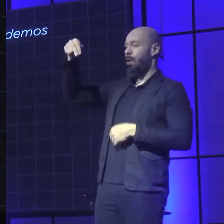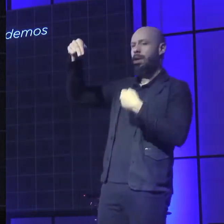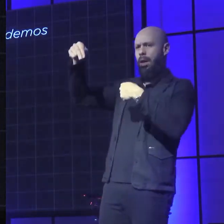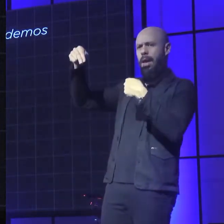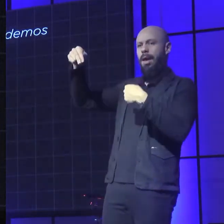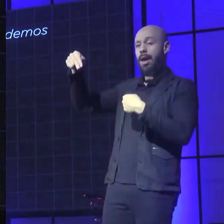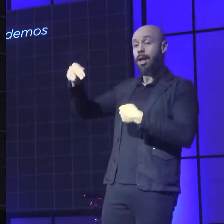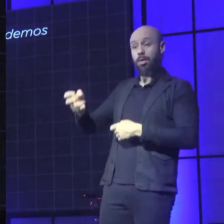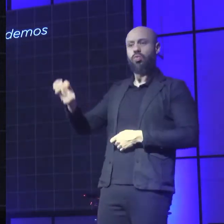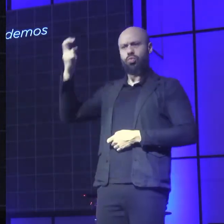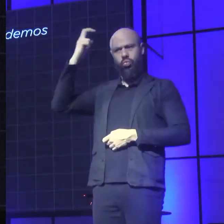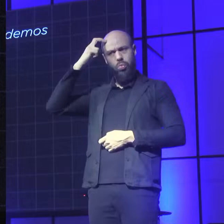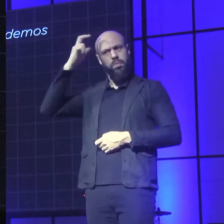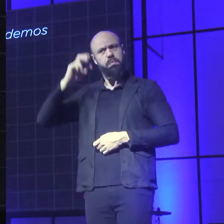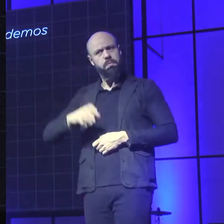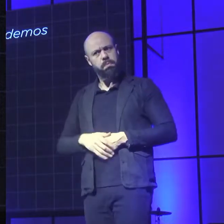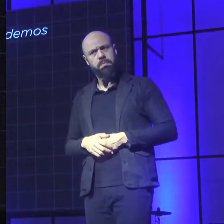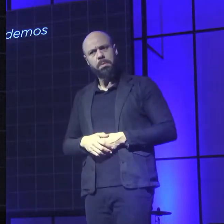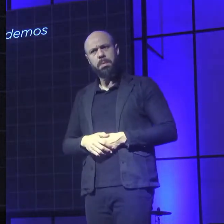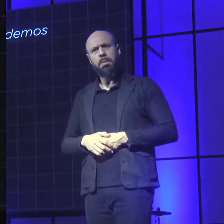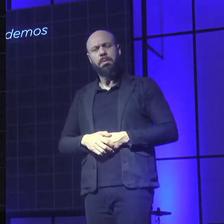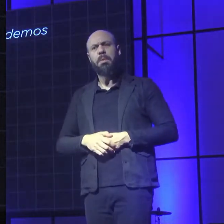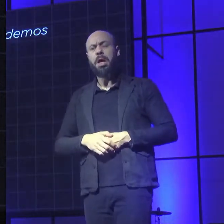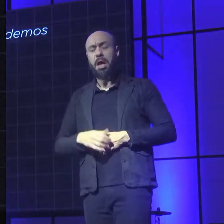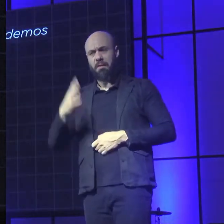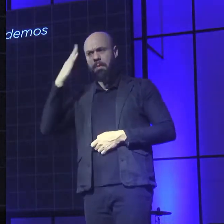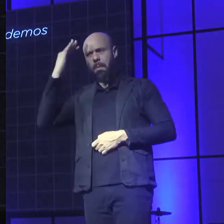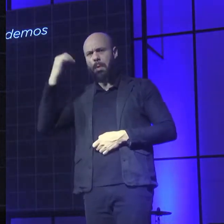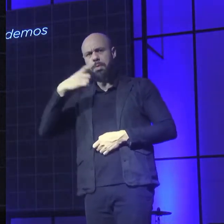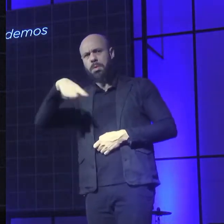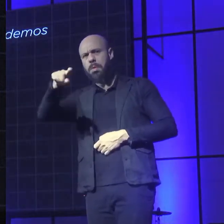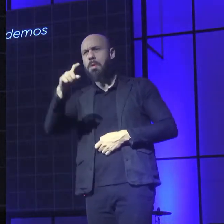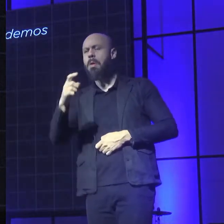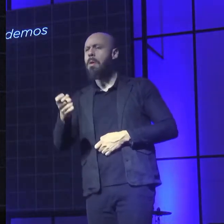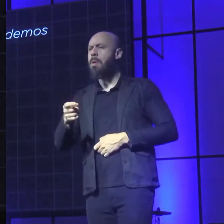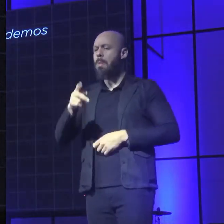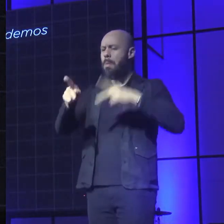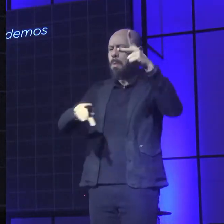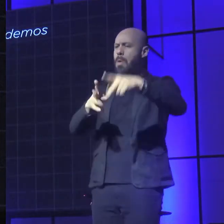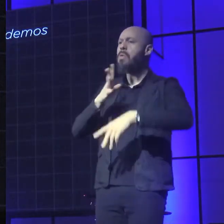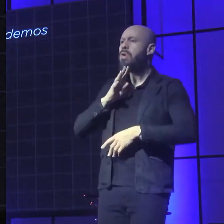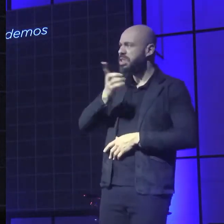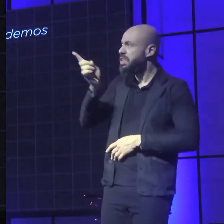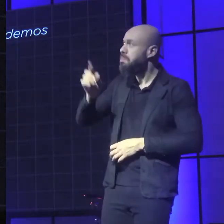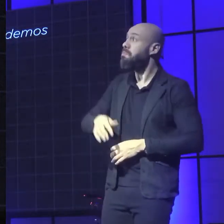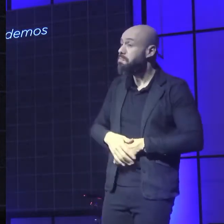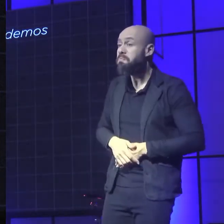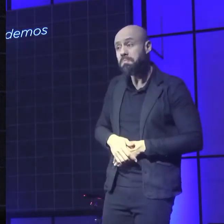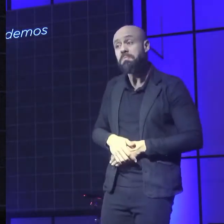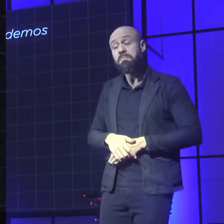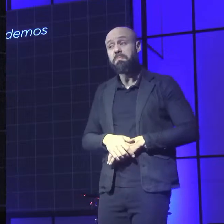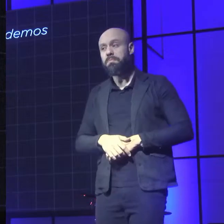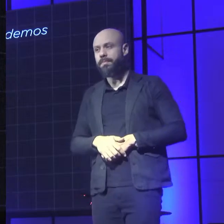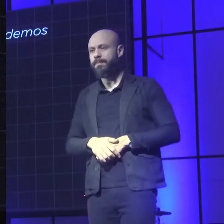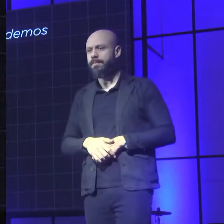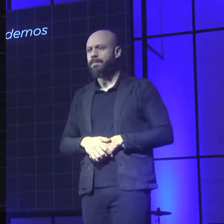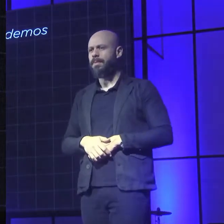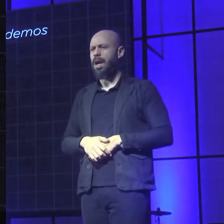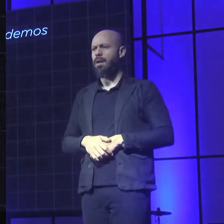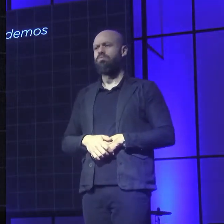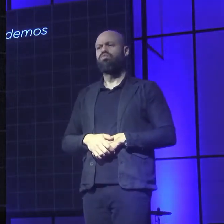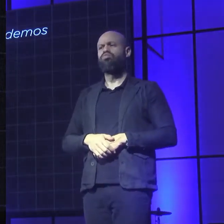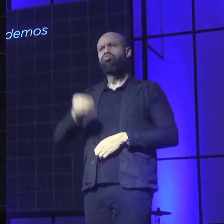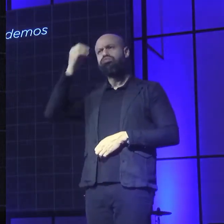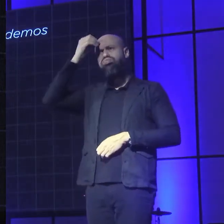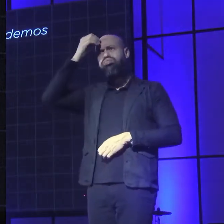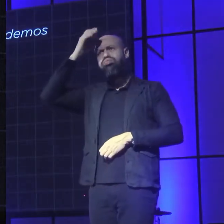sabedoria. Nicodemos era um homem conhecido pela sua cultura. Nicodemos era um homem conhecido pelo seu conhecimento, ele